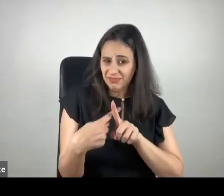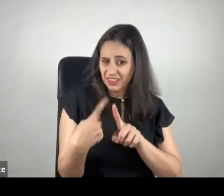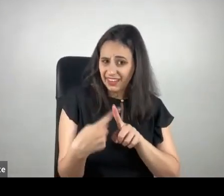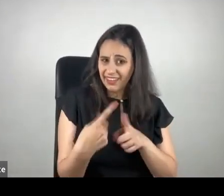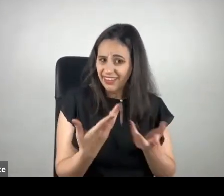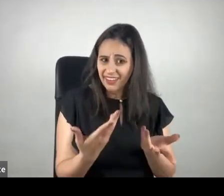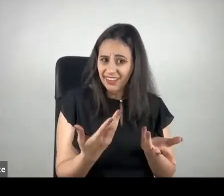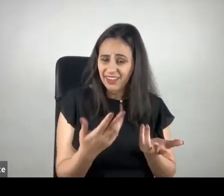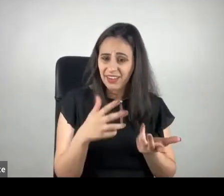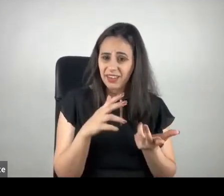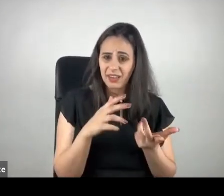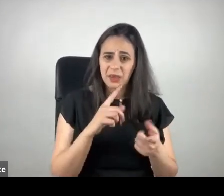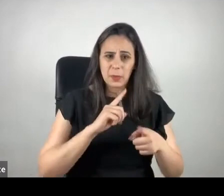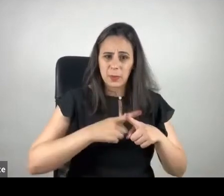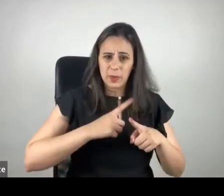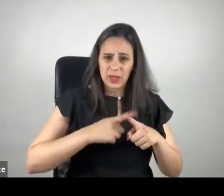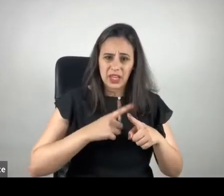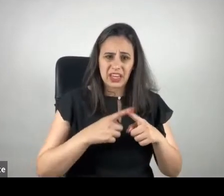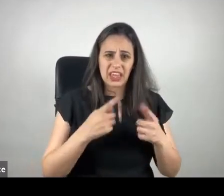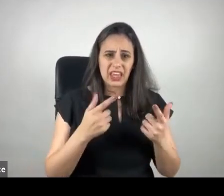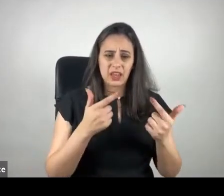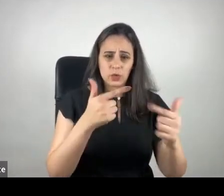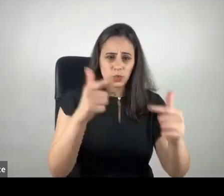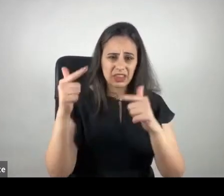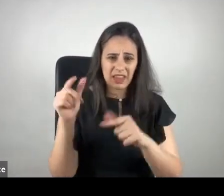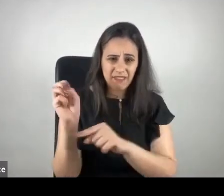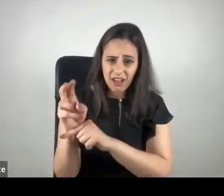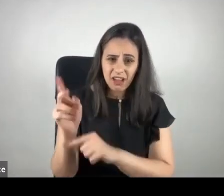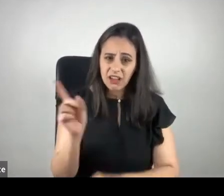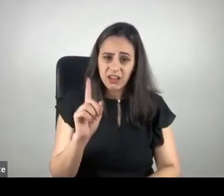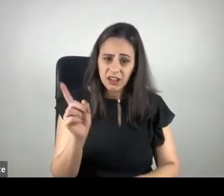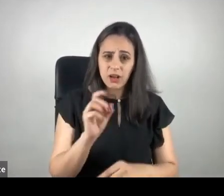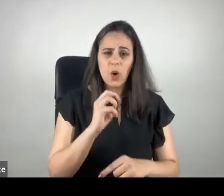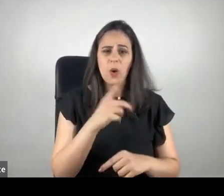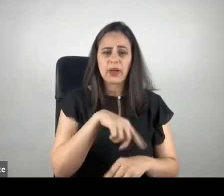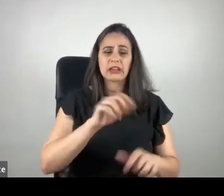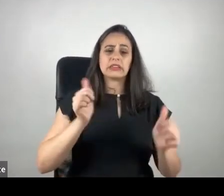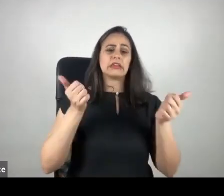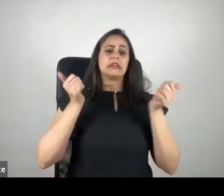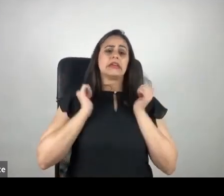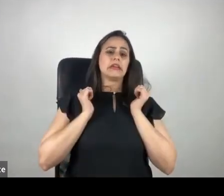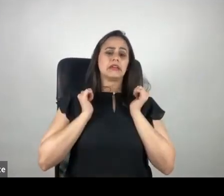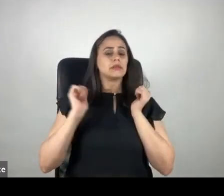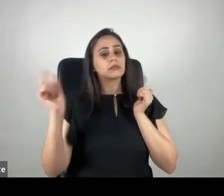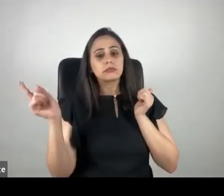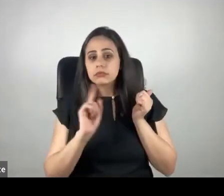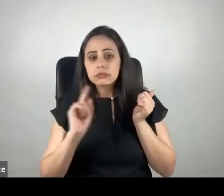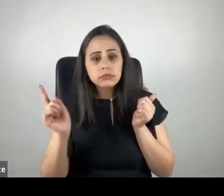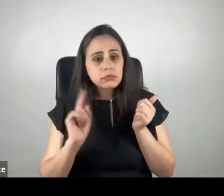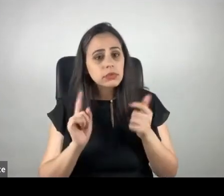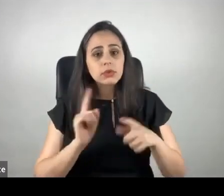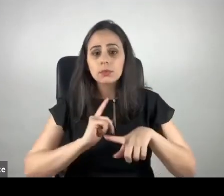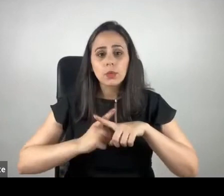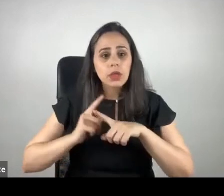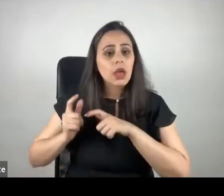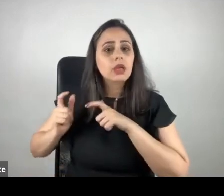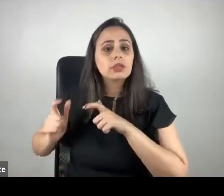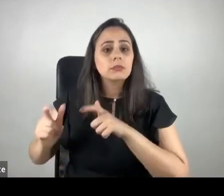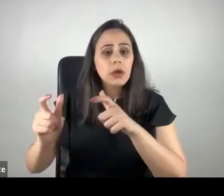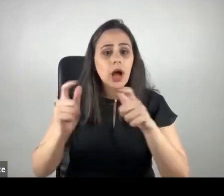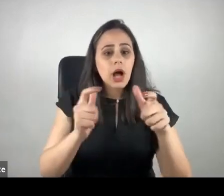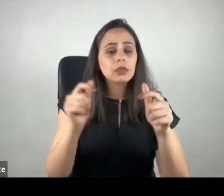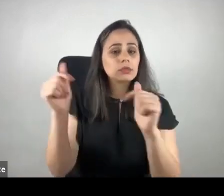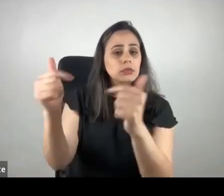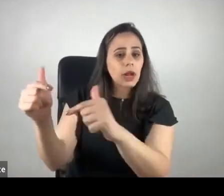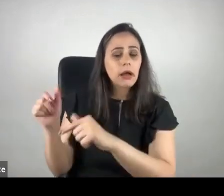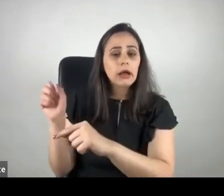de questão de falta de procura, etc. É por falta de acessibilidade nos espaços e no mercado